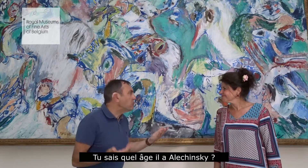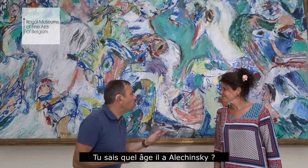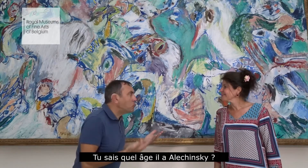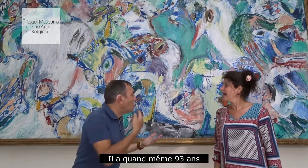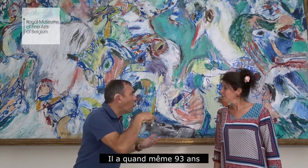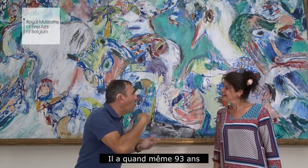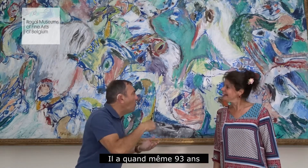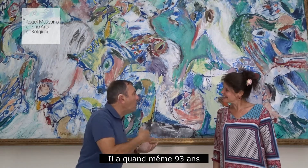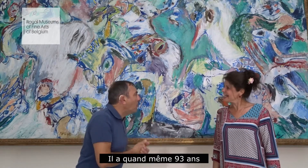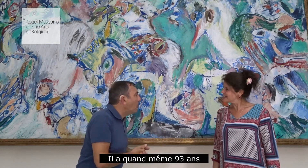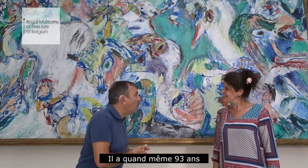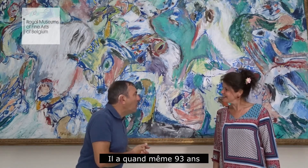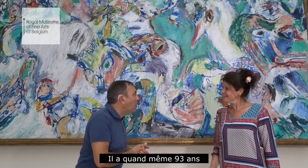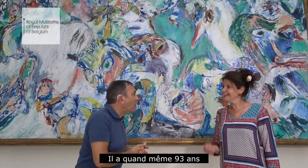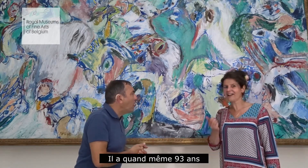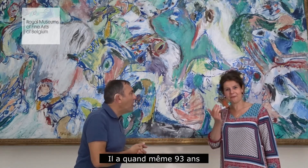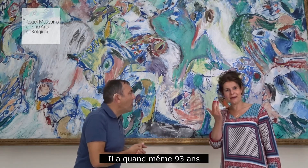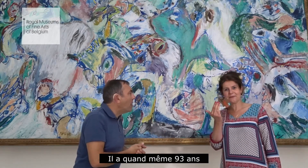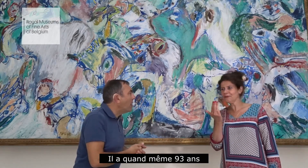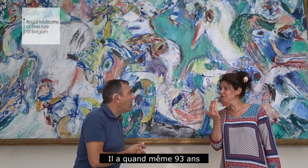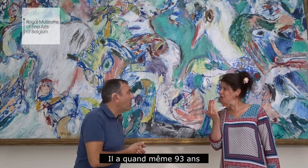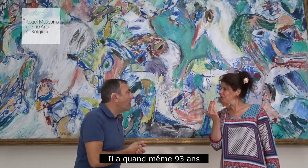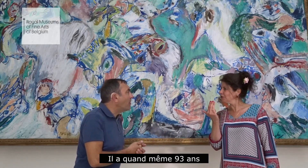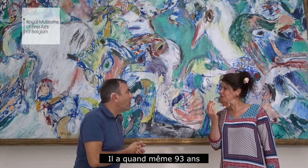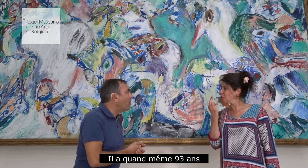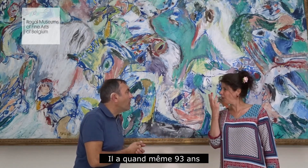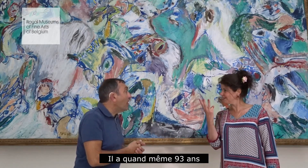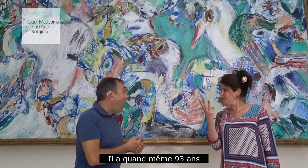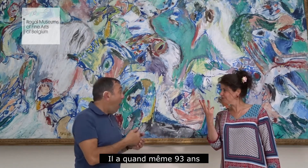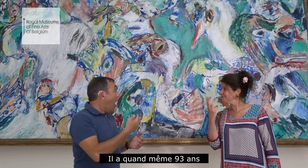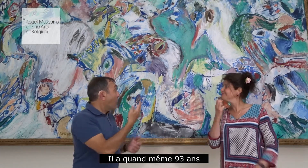Eh bien, il est assez âgé. Il a quand même 93 ans.